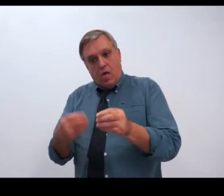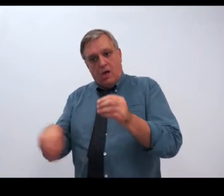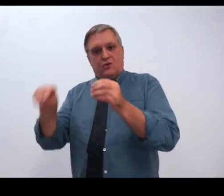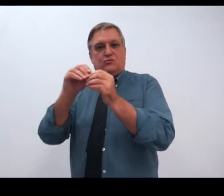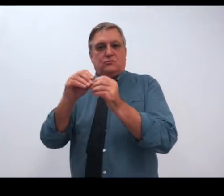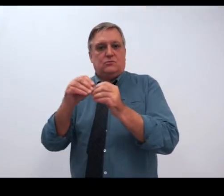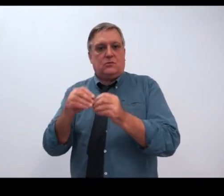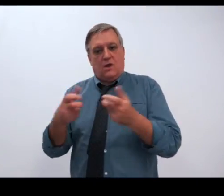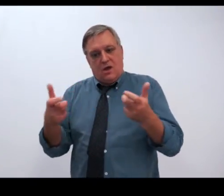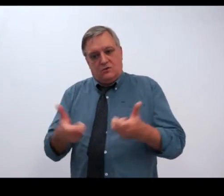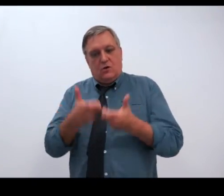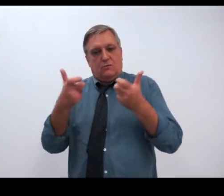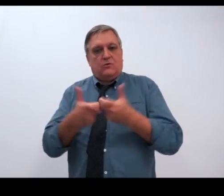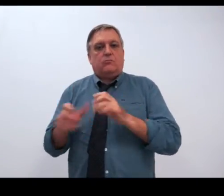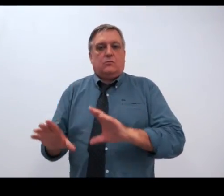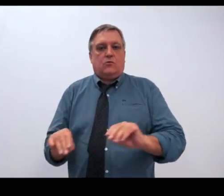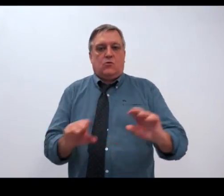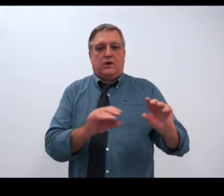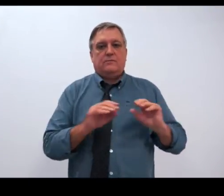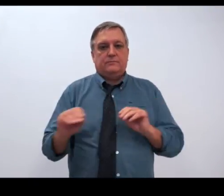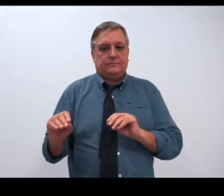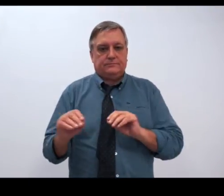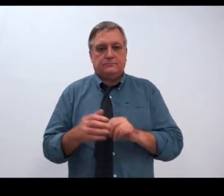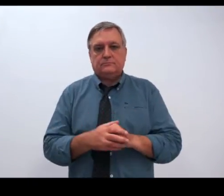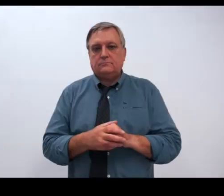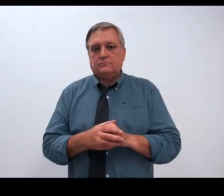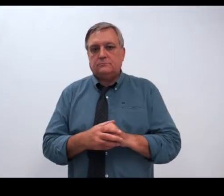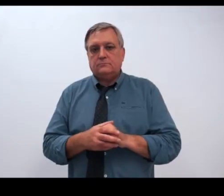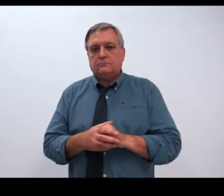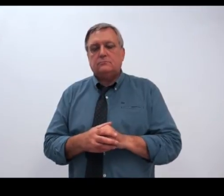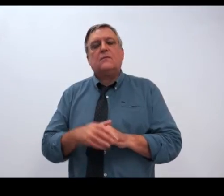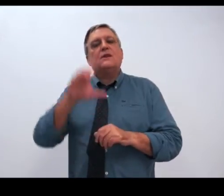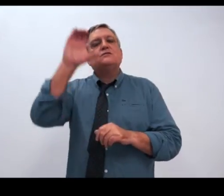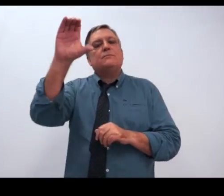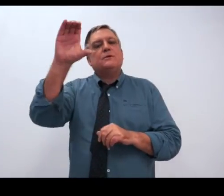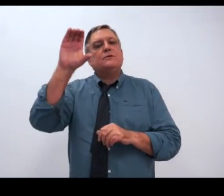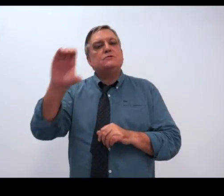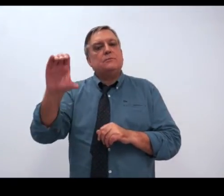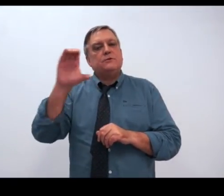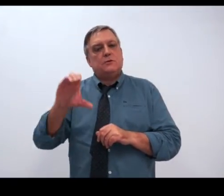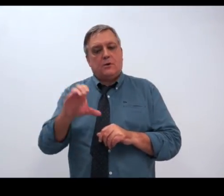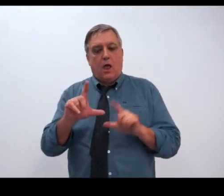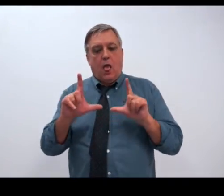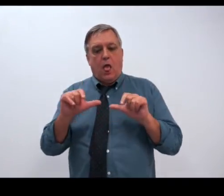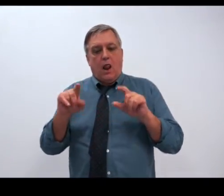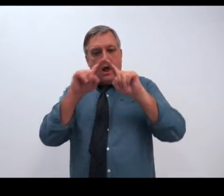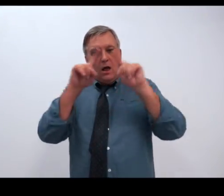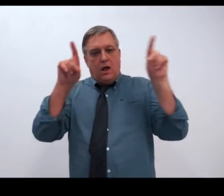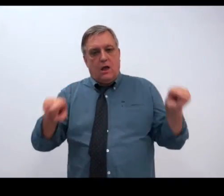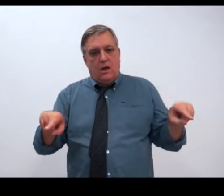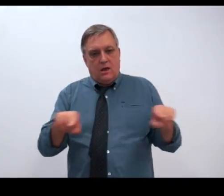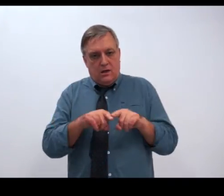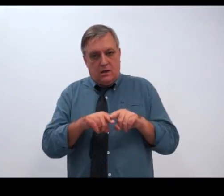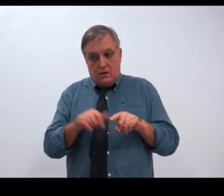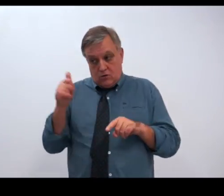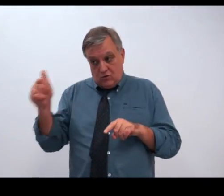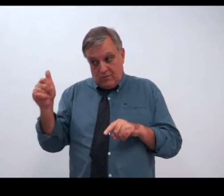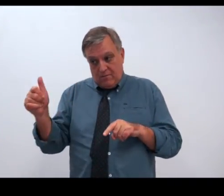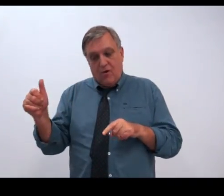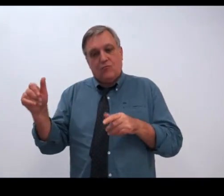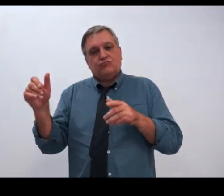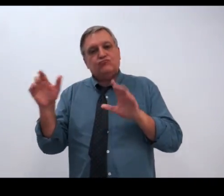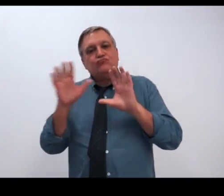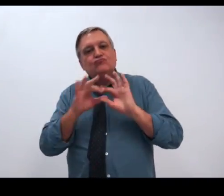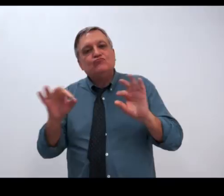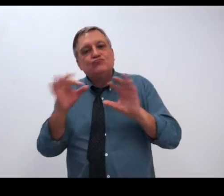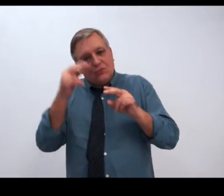Chaque chapitre, en effet, comporte des encadrés où l'auteur raconte des histoires à partir de son expérience vécue.